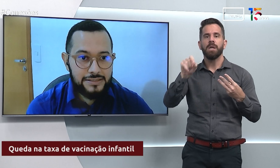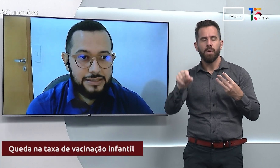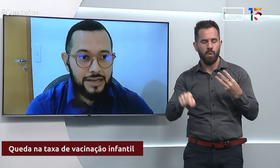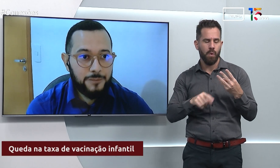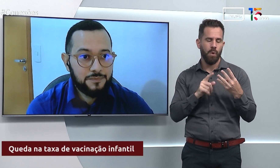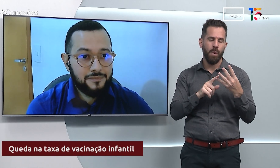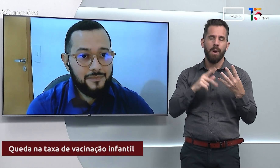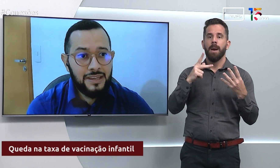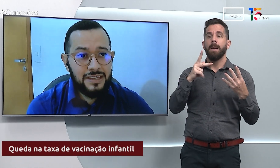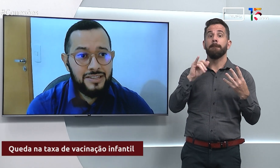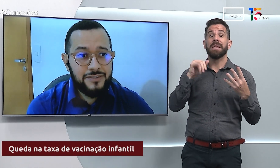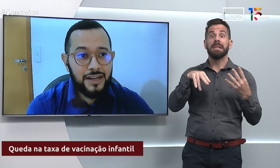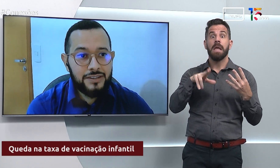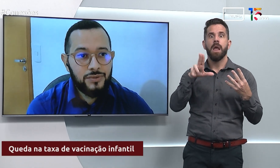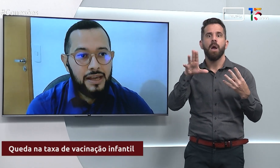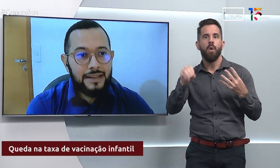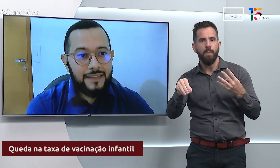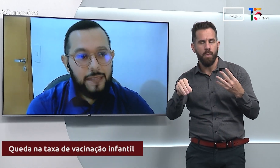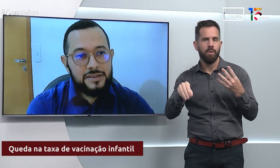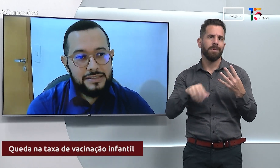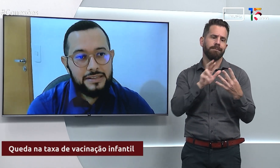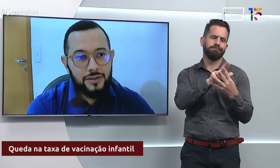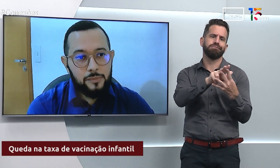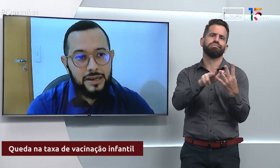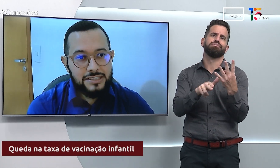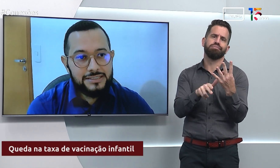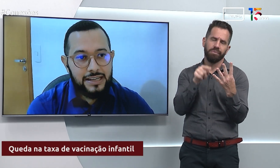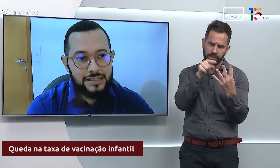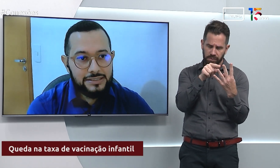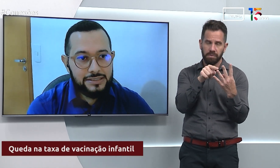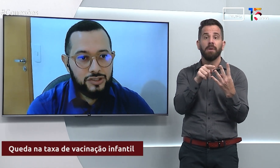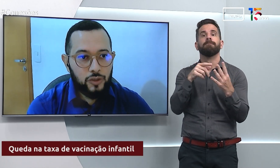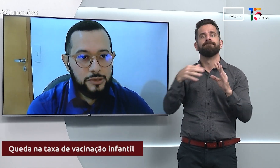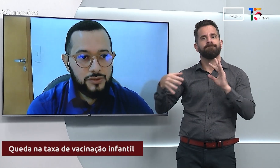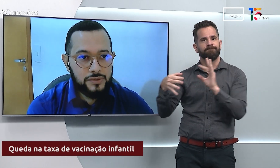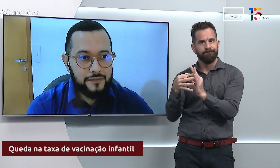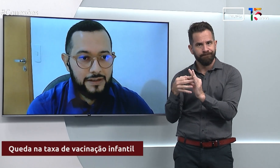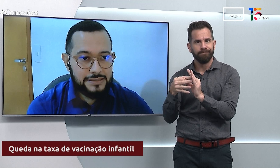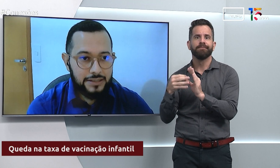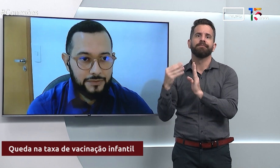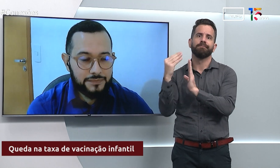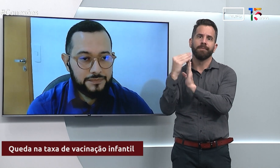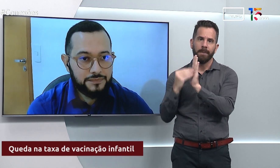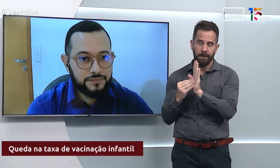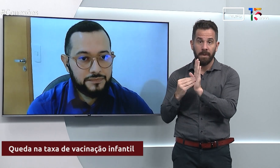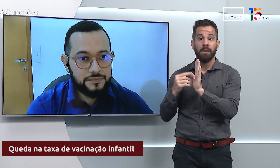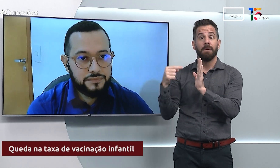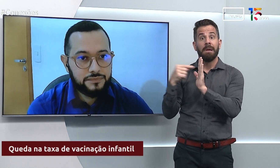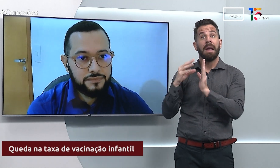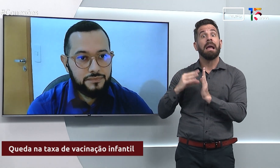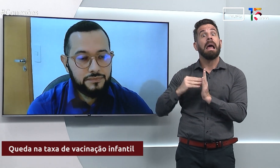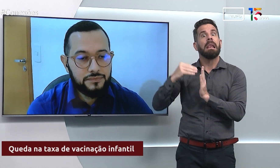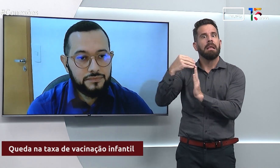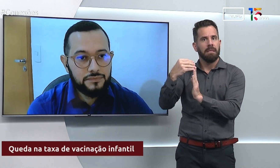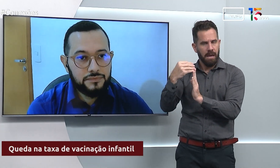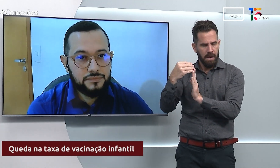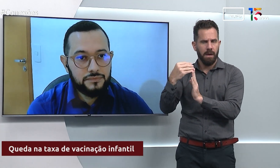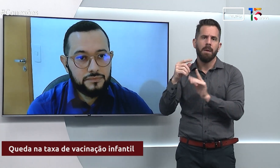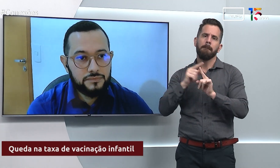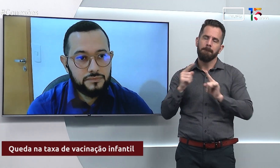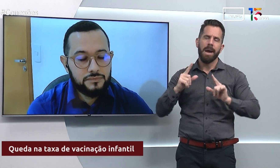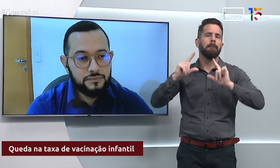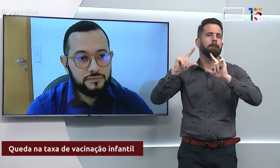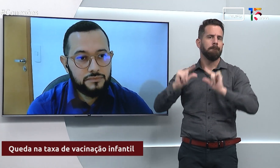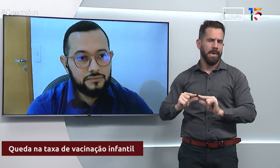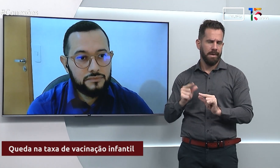calendário vacinal e que, de fato, têm apresentado baixas taxas de cobertura vacinal. Para a gente finalizar,